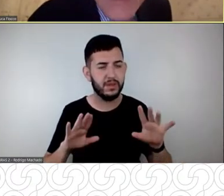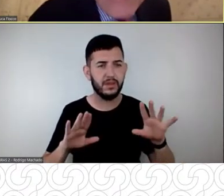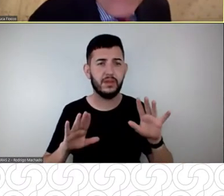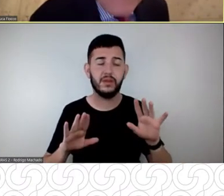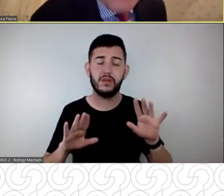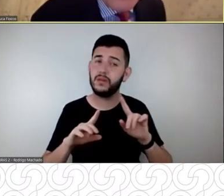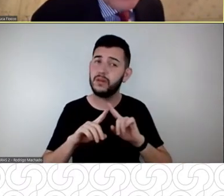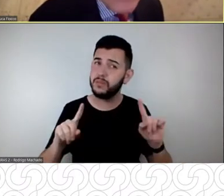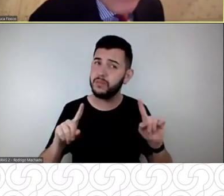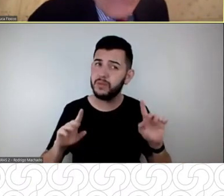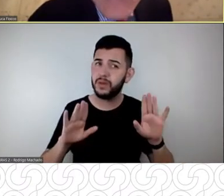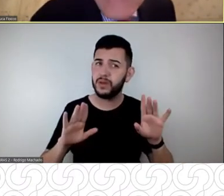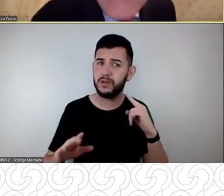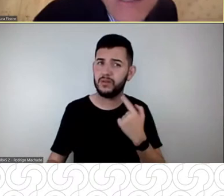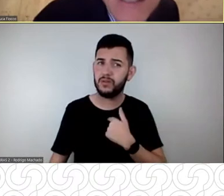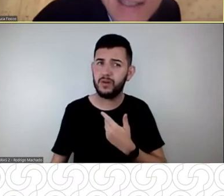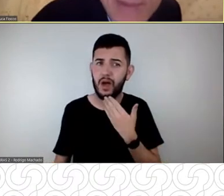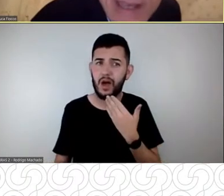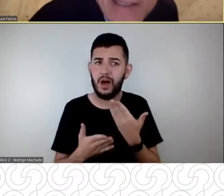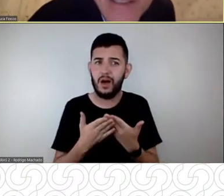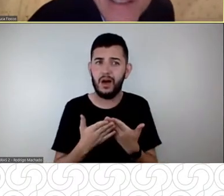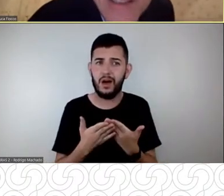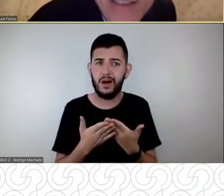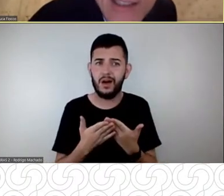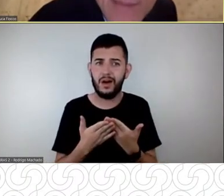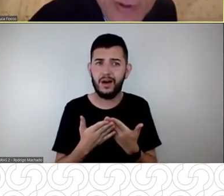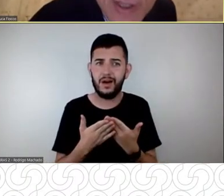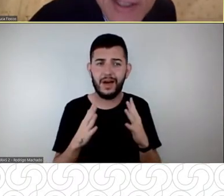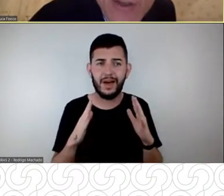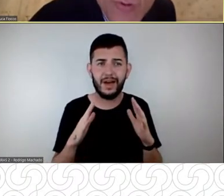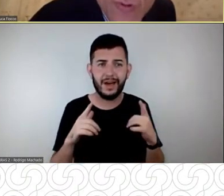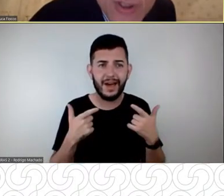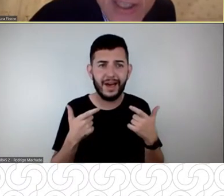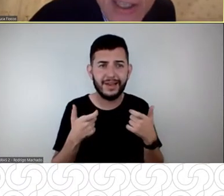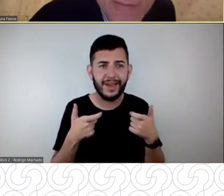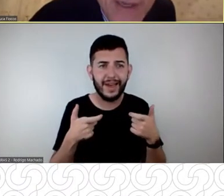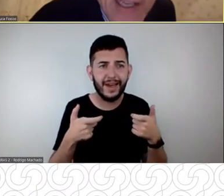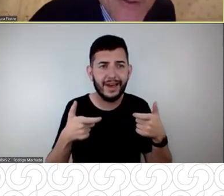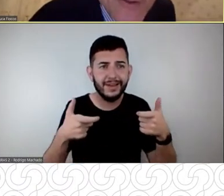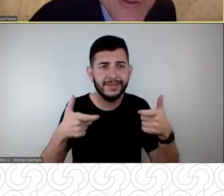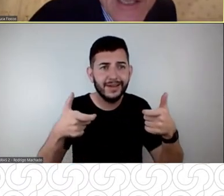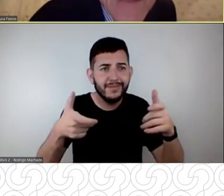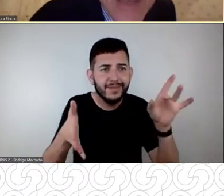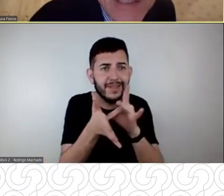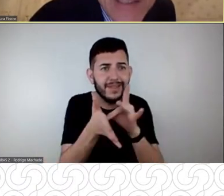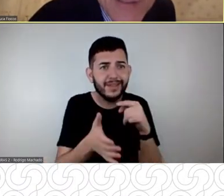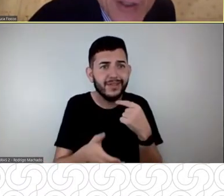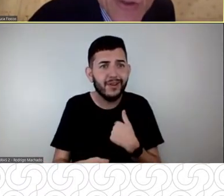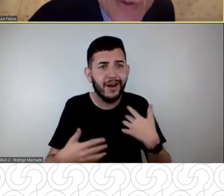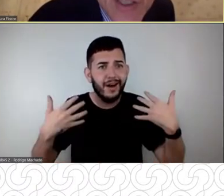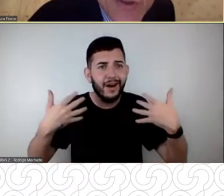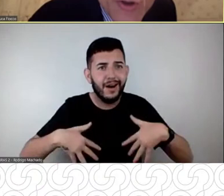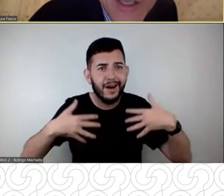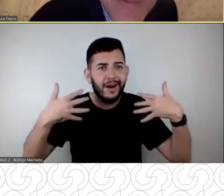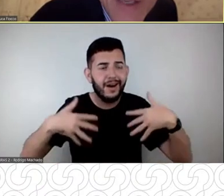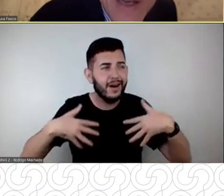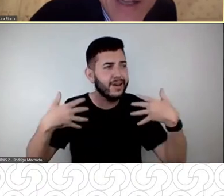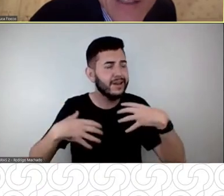fomos surpreendidos por uma guerra de verdade. E até os especialistas em política